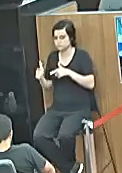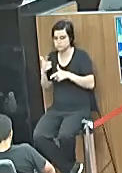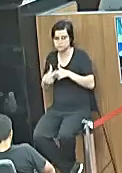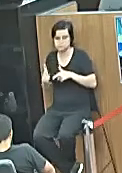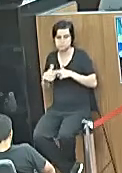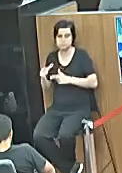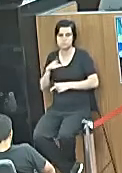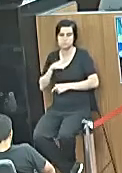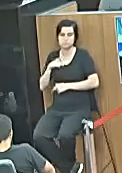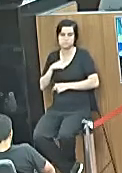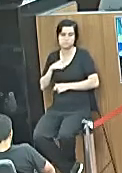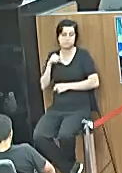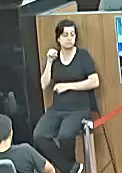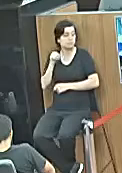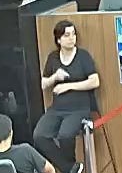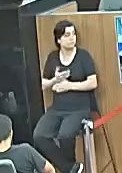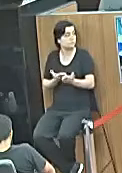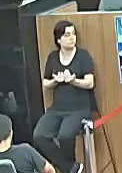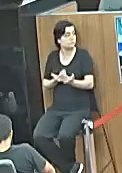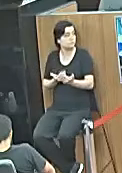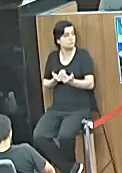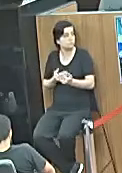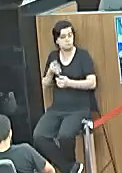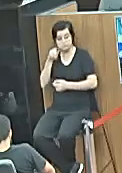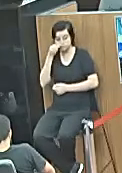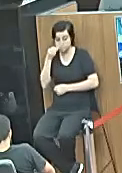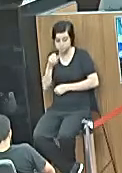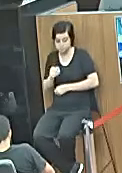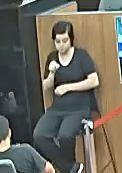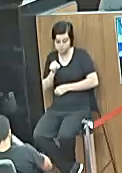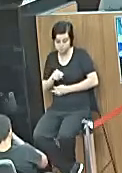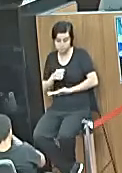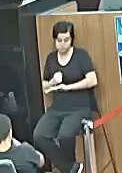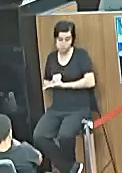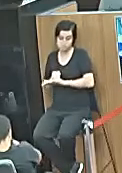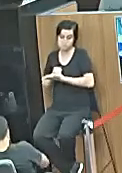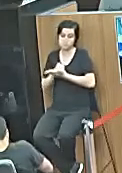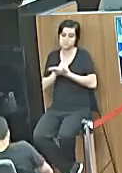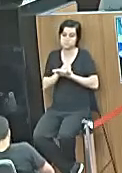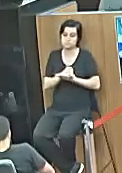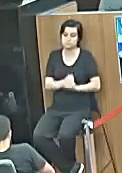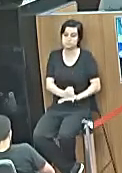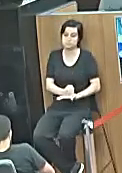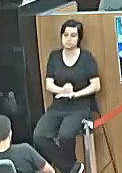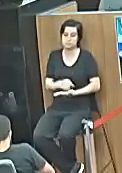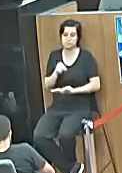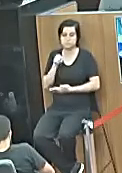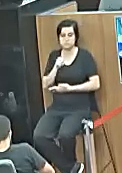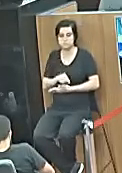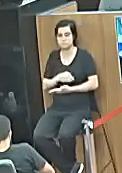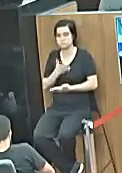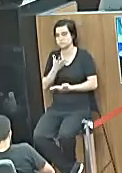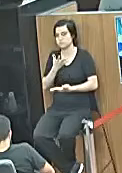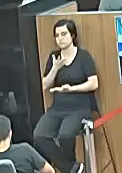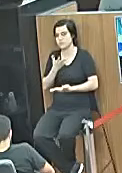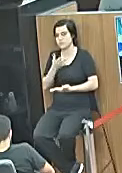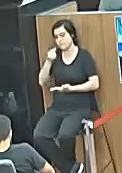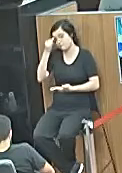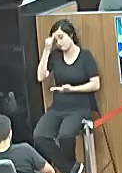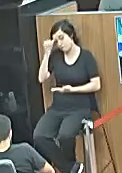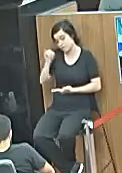e é a atenção para esse jovem prevenir nem aí uma é que ele caia no sistema prisional